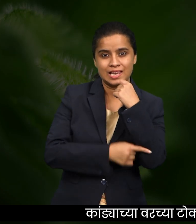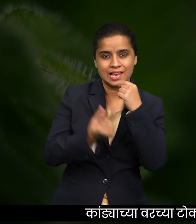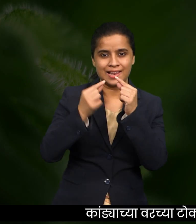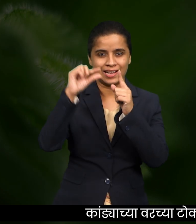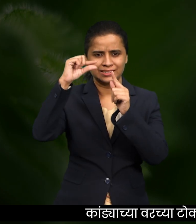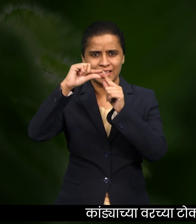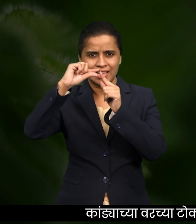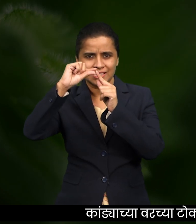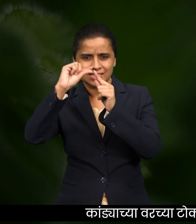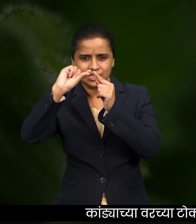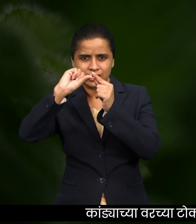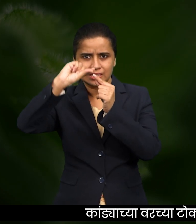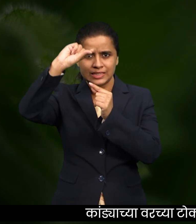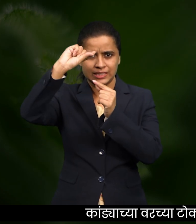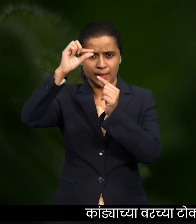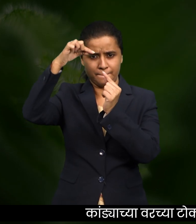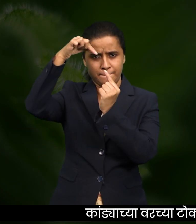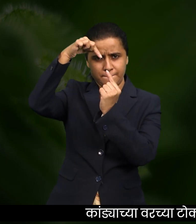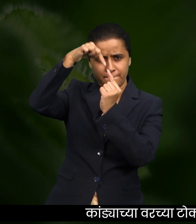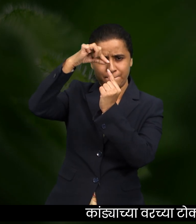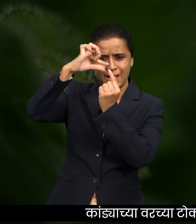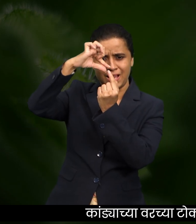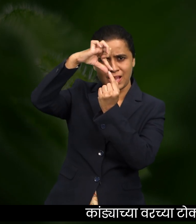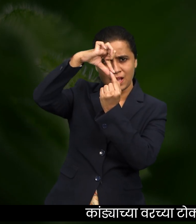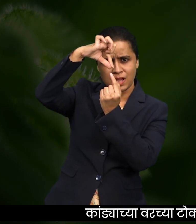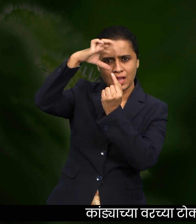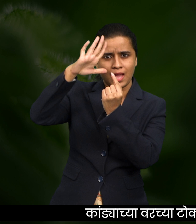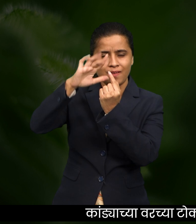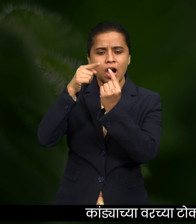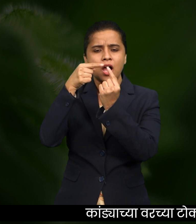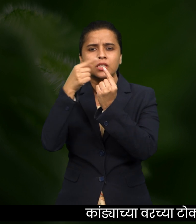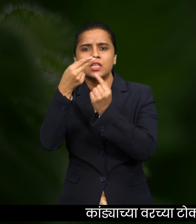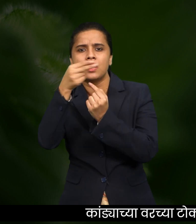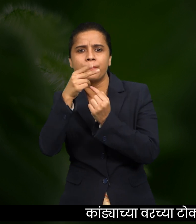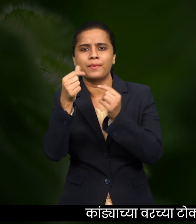कांड्याच्या वरच्या टोकाला कळी म्हणतात.